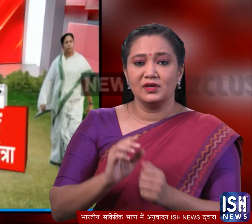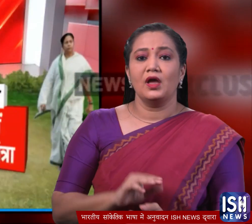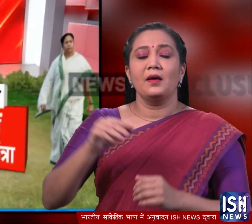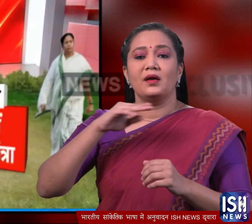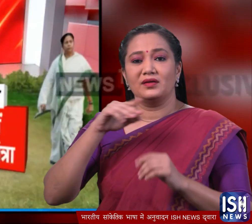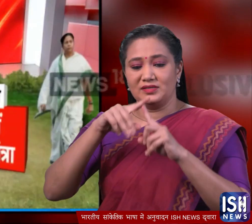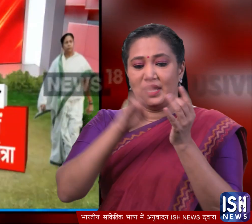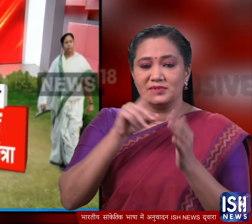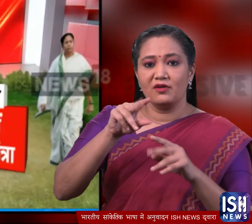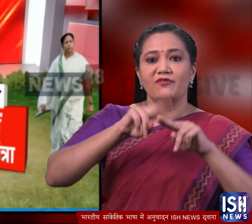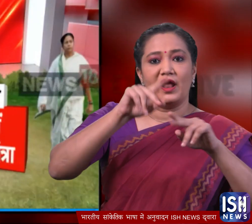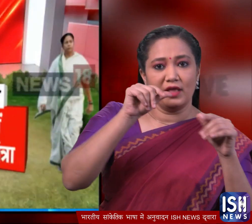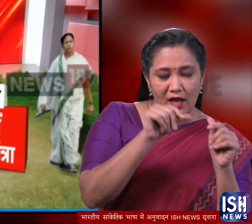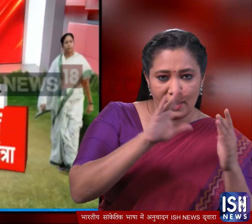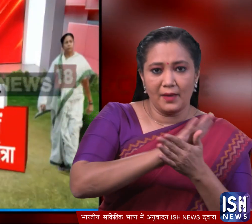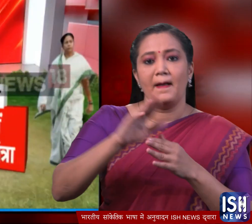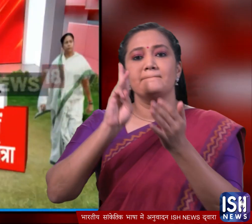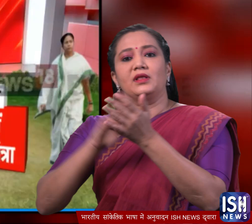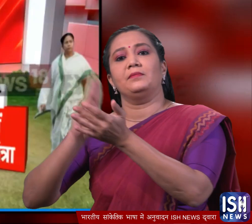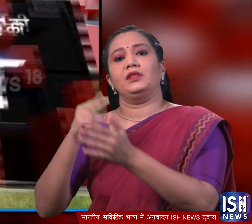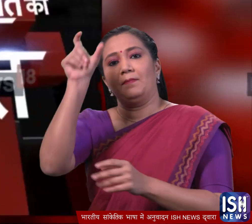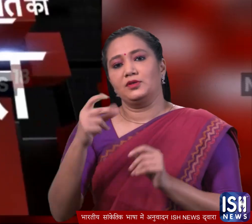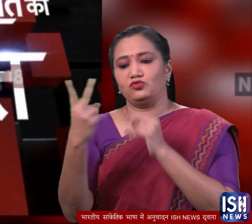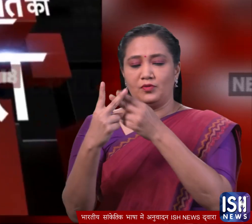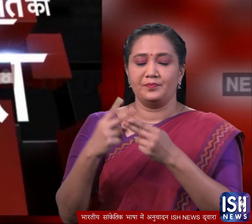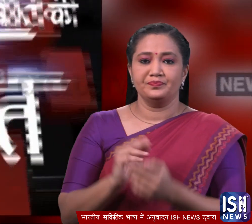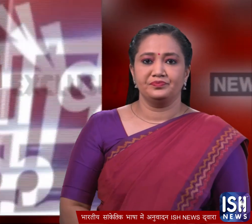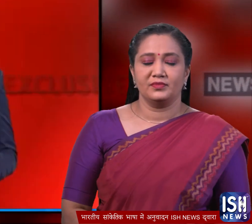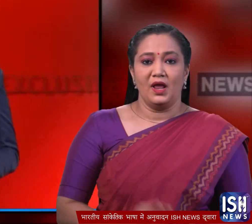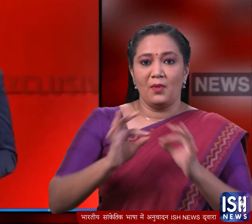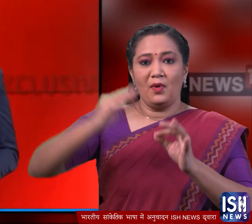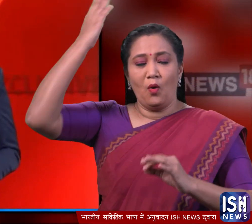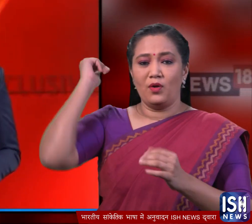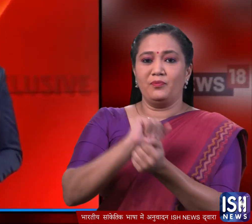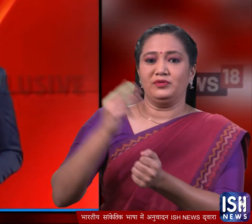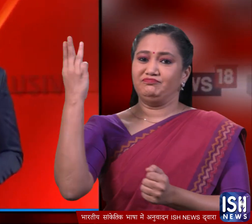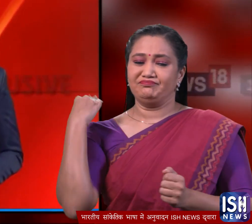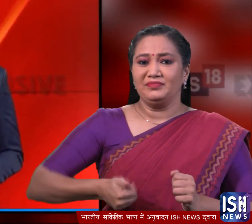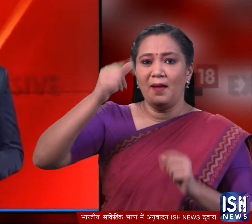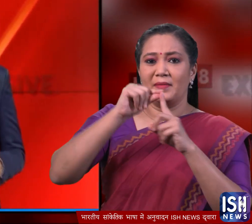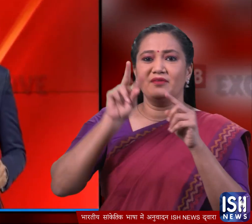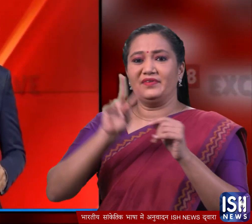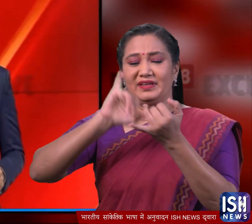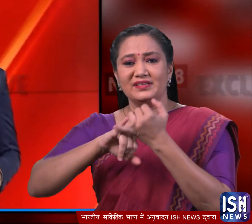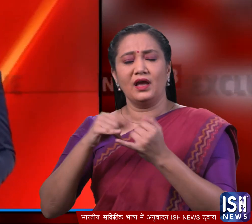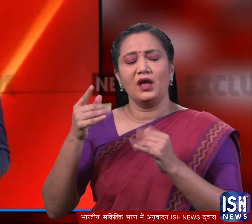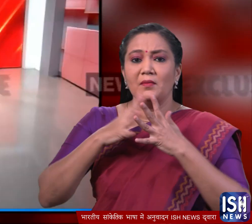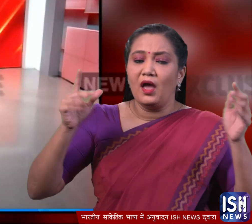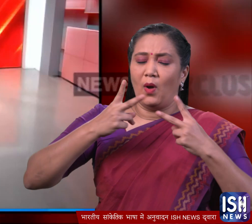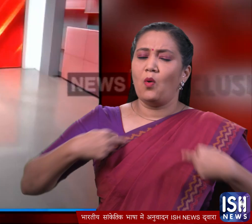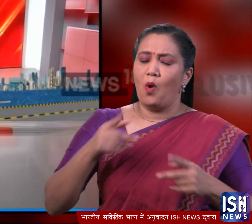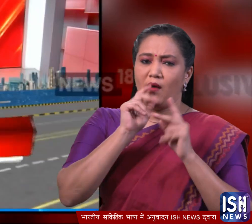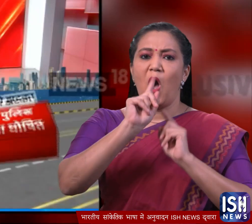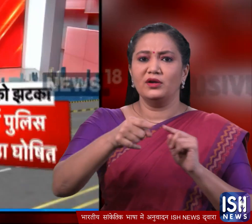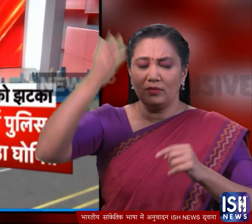था उनमें ममता सरकार में मंत्री फरहाद हकीम और मदन मित्रा हैं। मुंबई के पूर्व पुलिस कमिश्नर परमबीर सिंह को बड़ा झटका लगा। मुंबई की